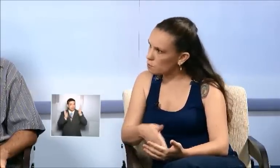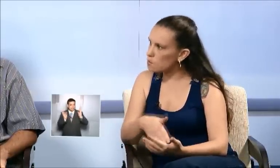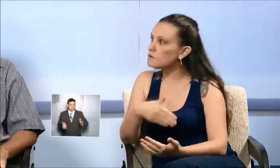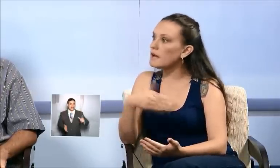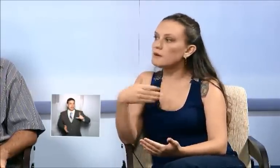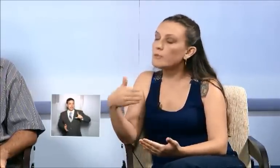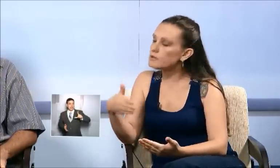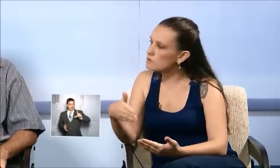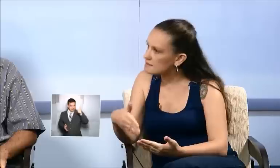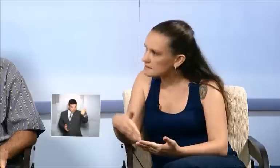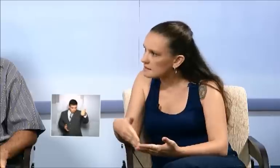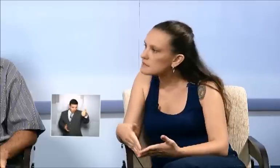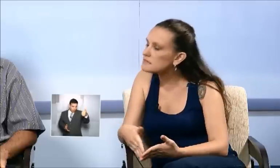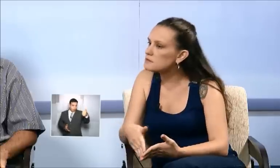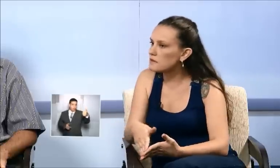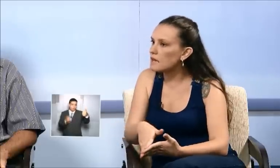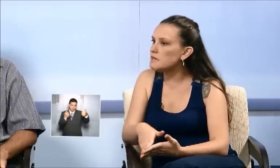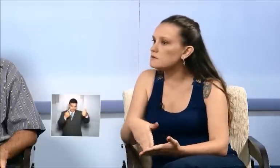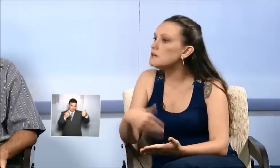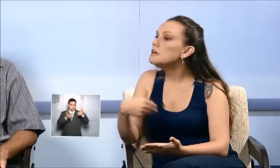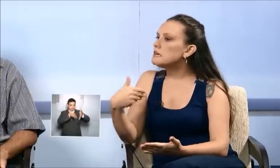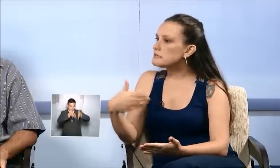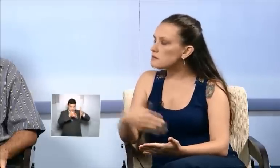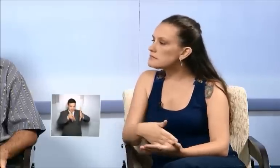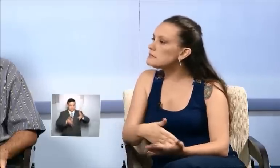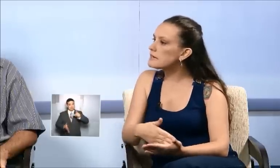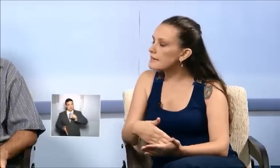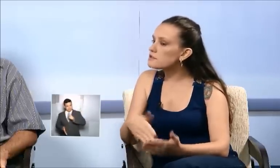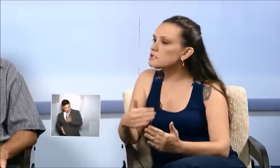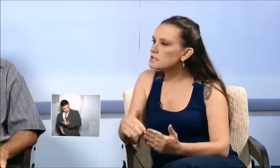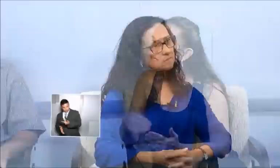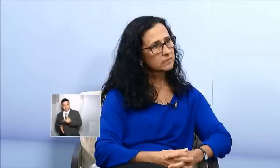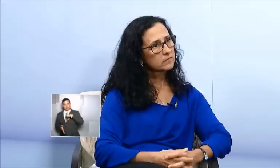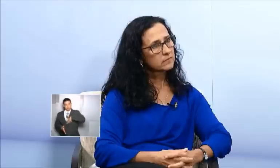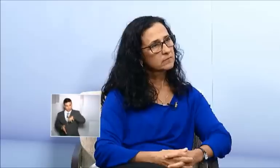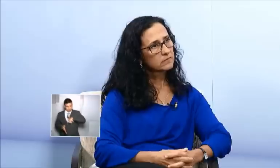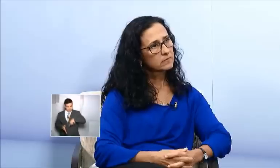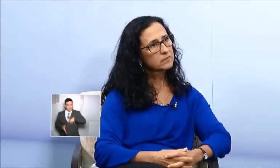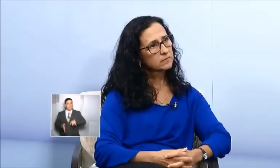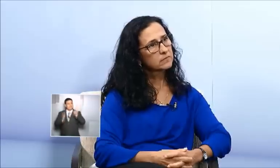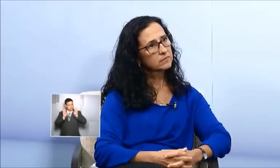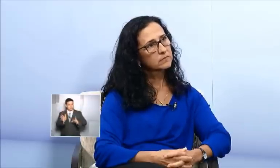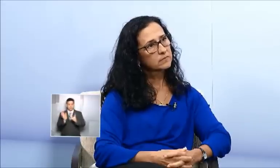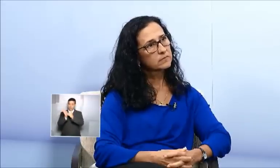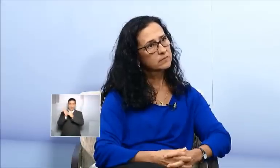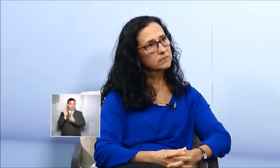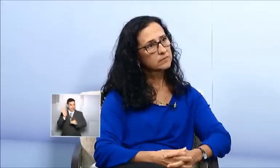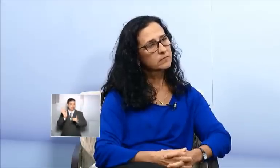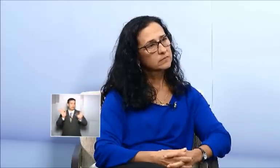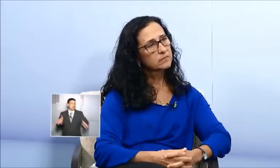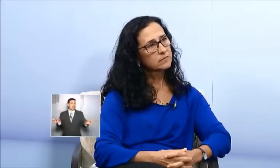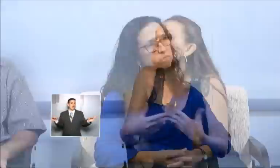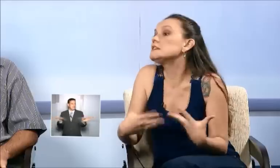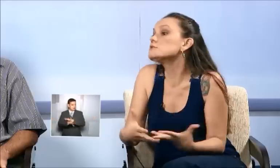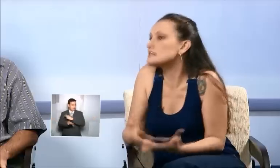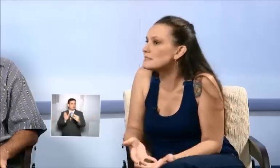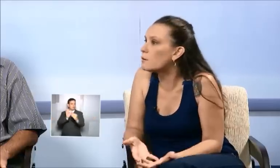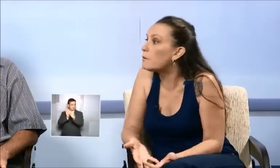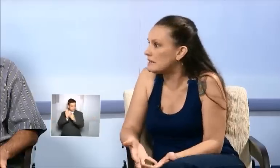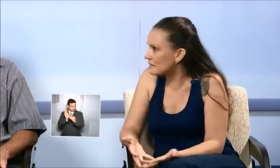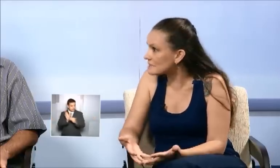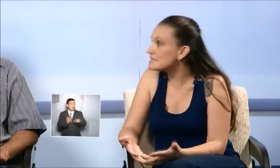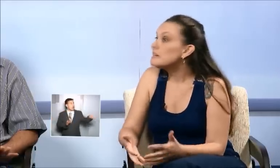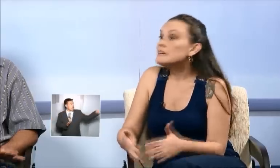do surdo e a língua portuguesa ser a segunda língua. Então, nesse decreto, a gente já tem algumas coisas pré-estabelecidas que deveriam já